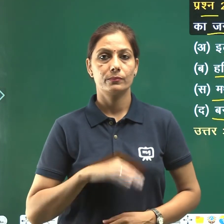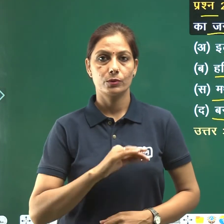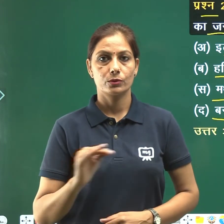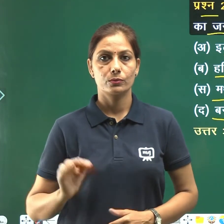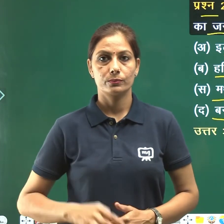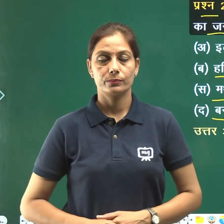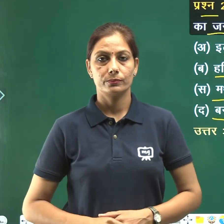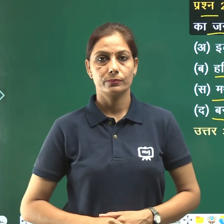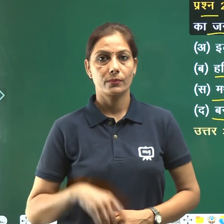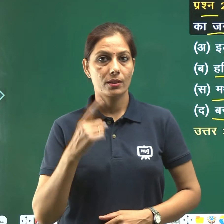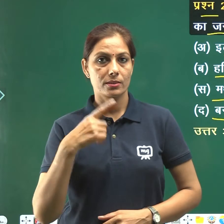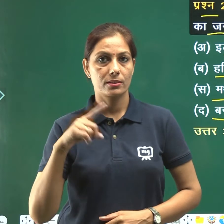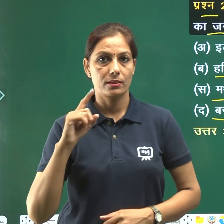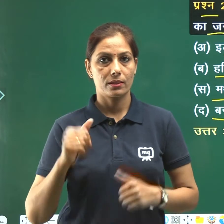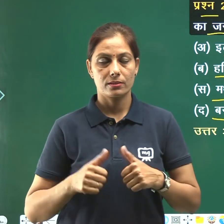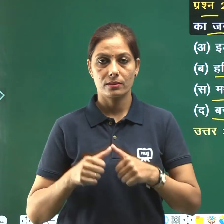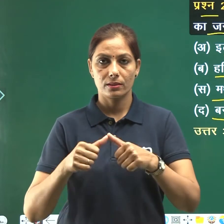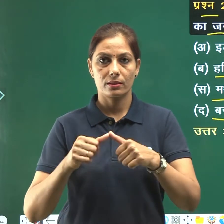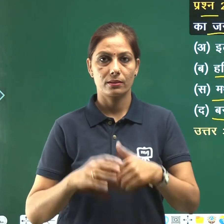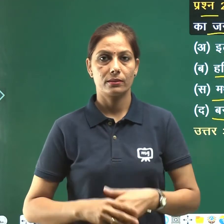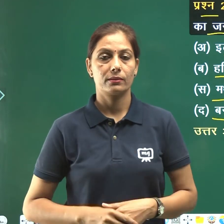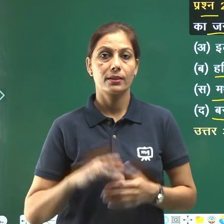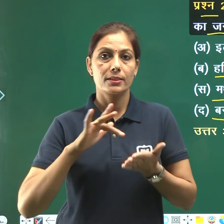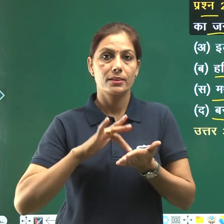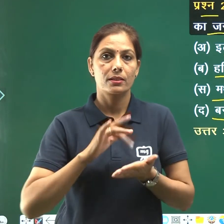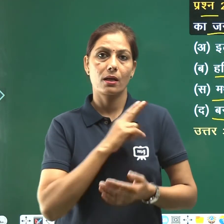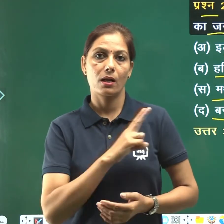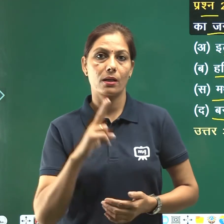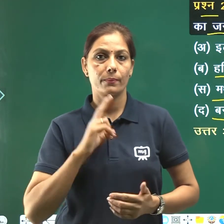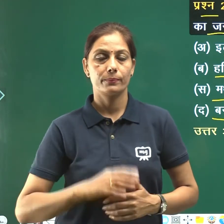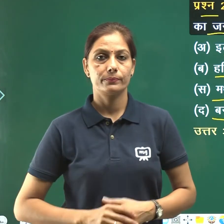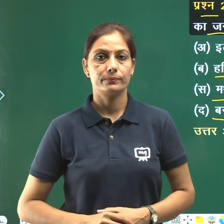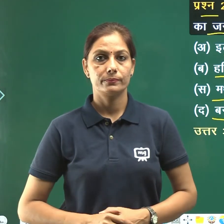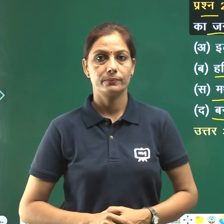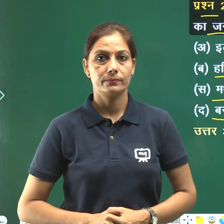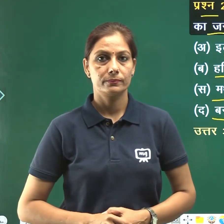बच्चों, सही उत्तर है इलाहाबाद।